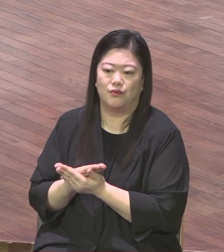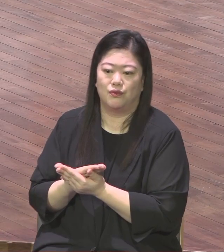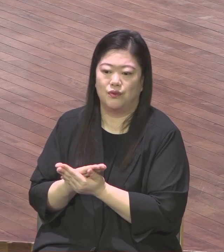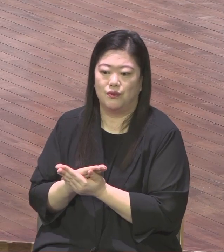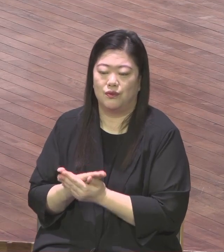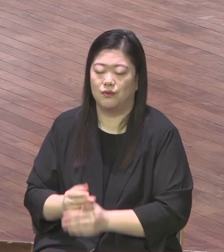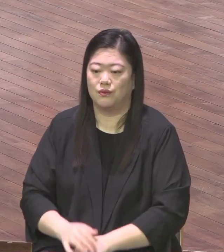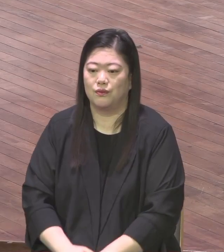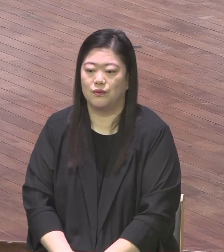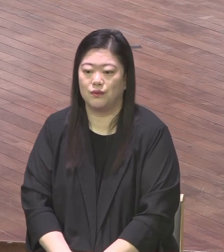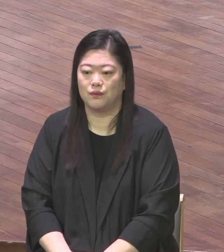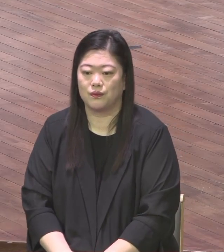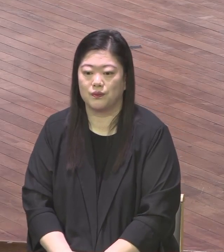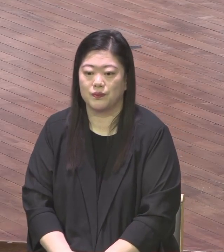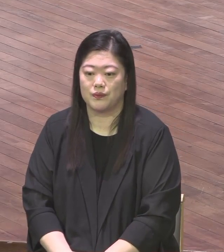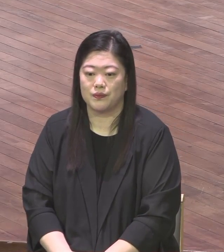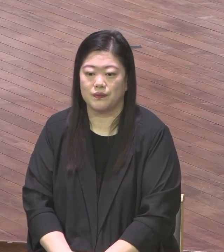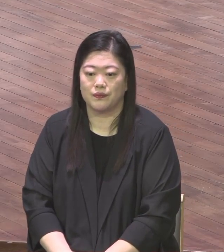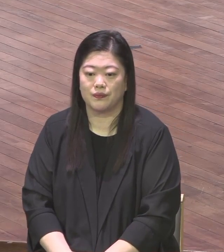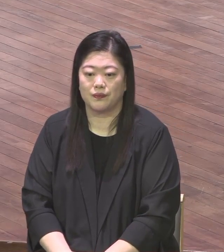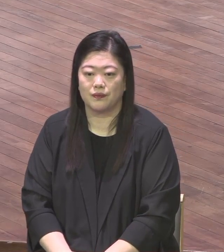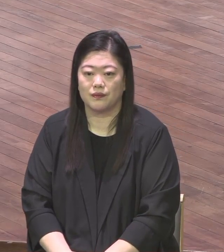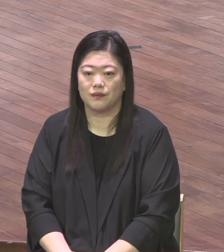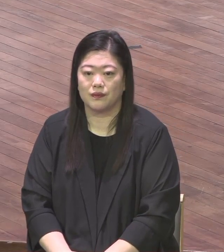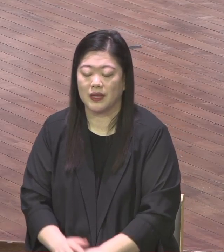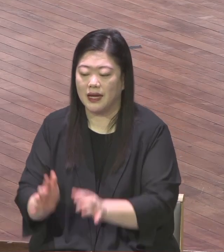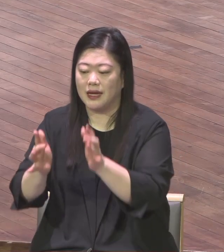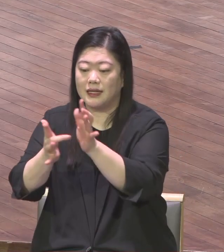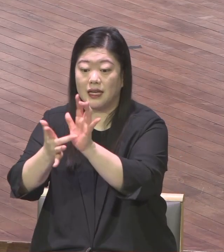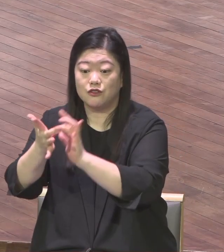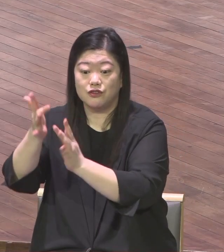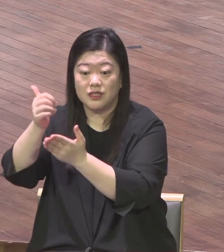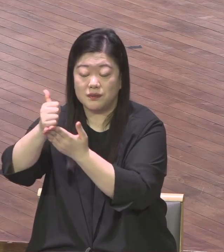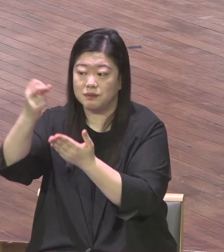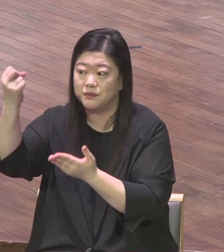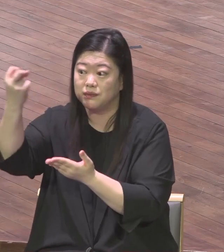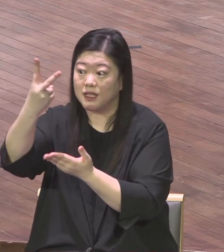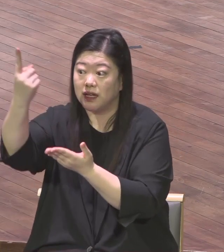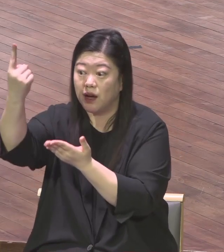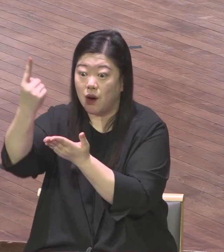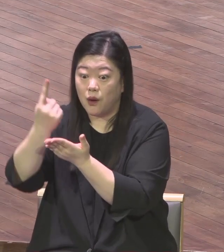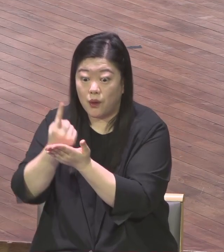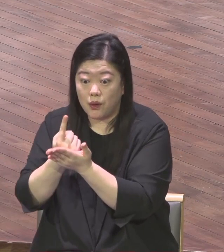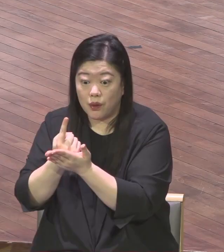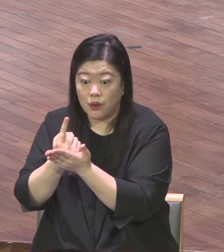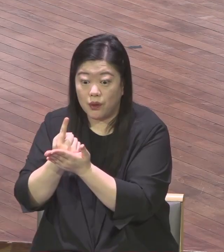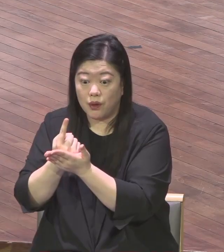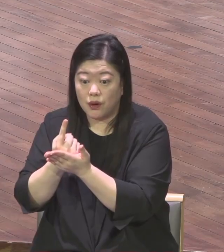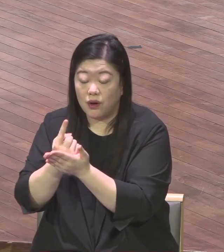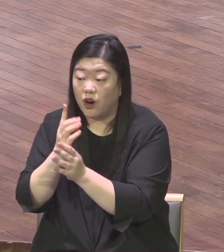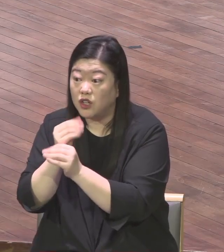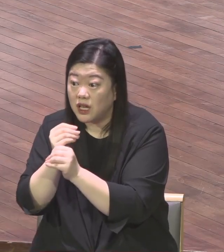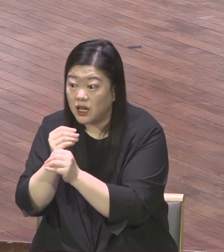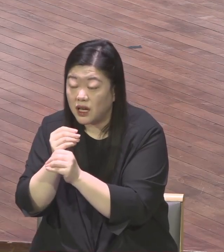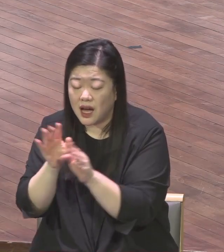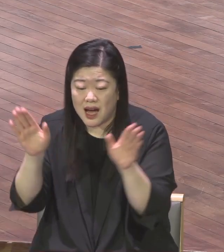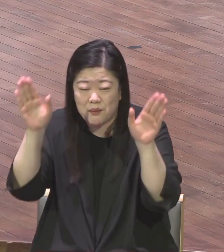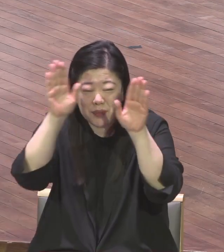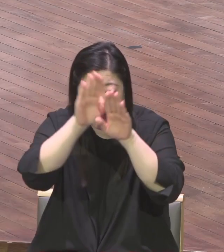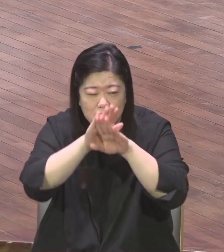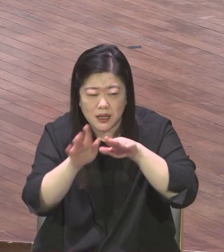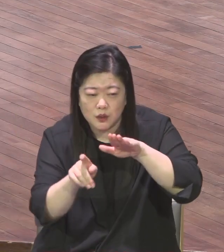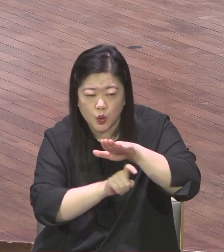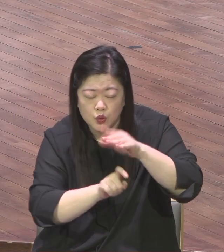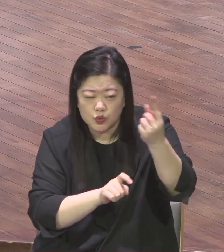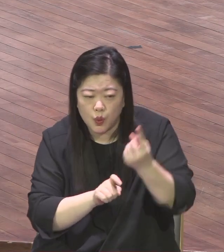핵심은요 예수님이 재림하실 때가 뭐라 그랬어요? 밤에 도둑같이 온다 그랬어요.